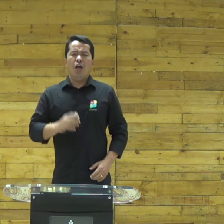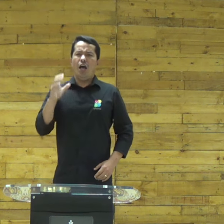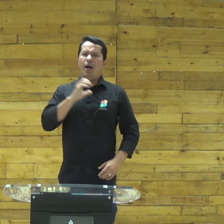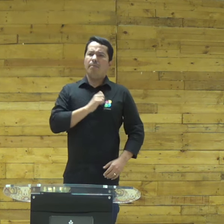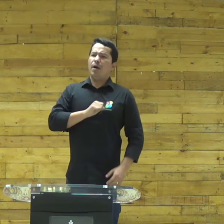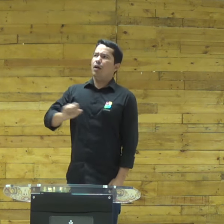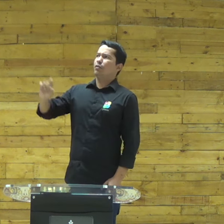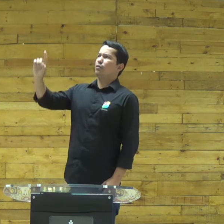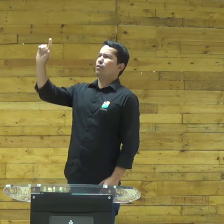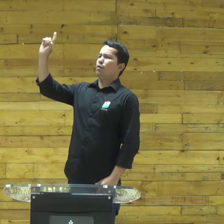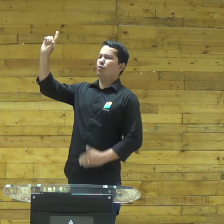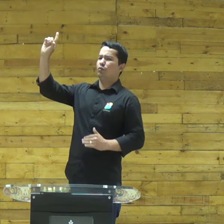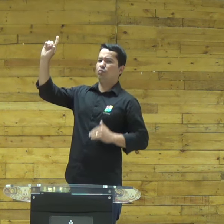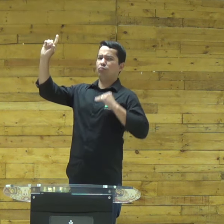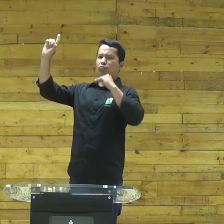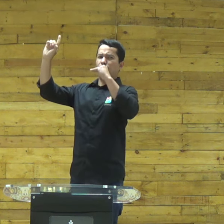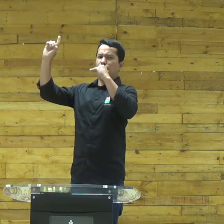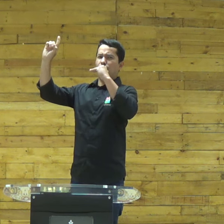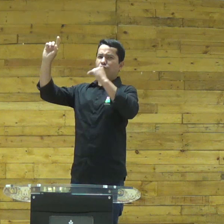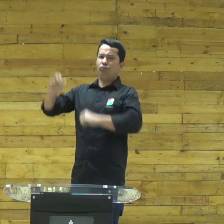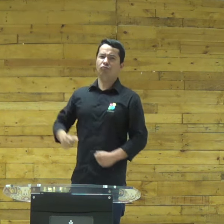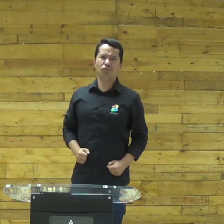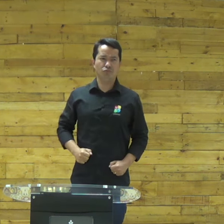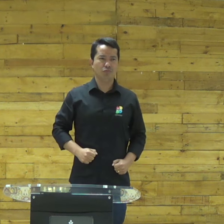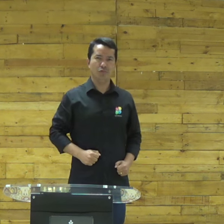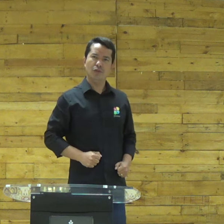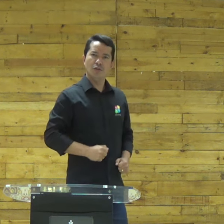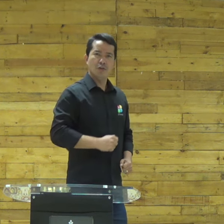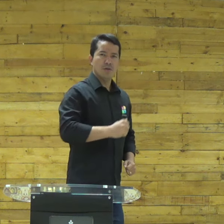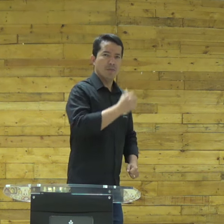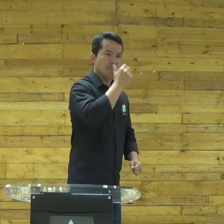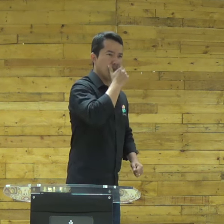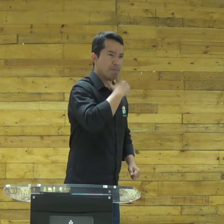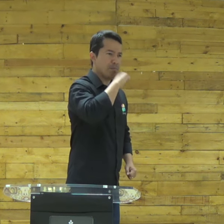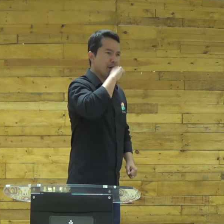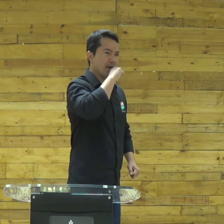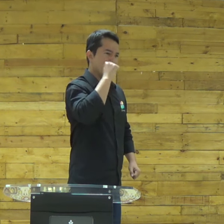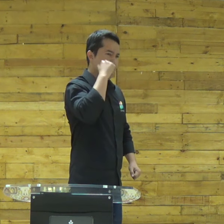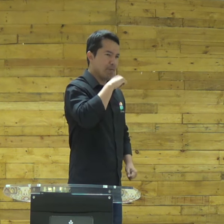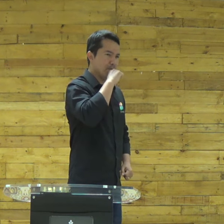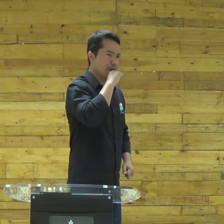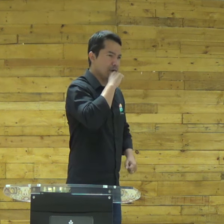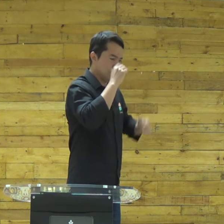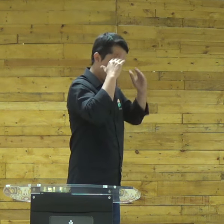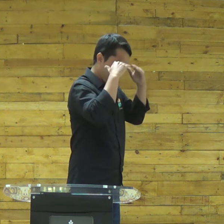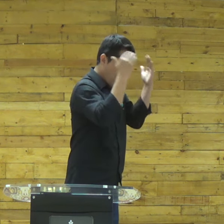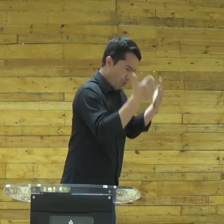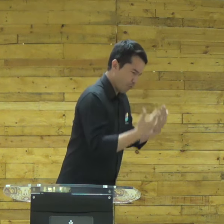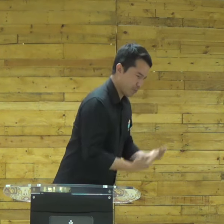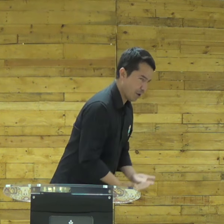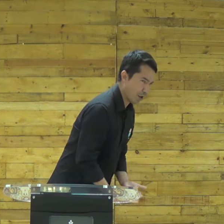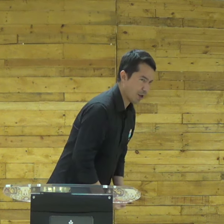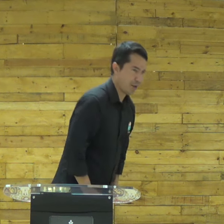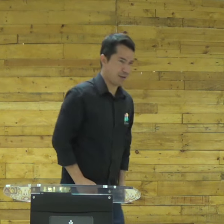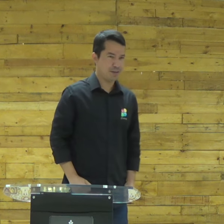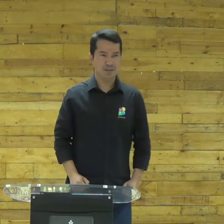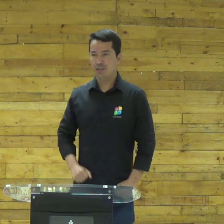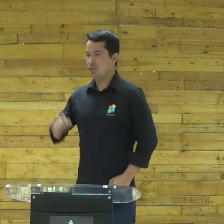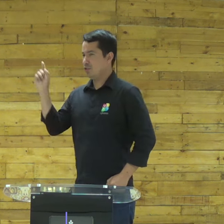verdade amar a Deus acima de todas as coisas Honrar o pai e a